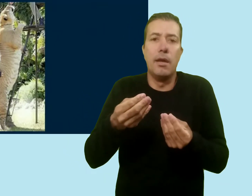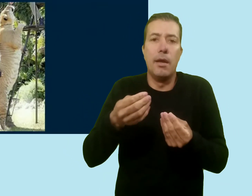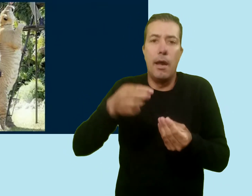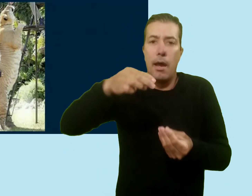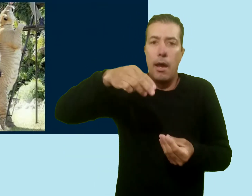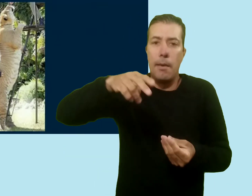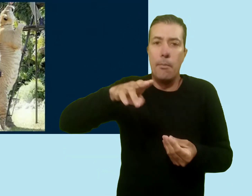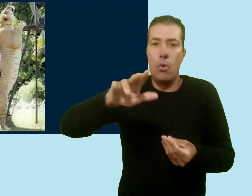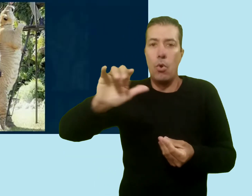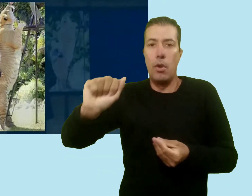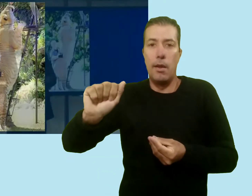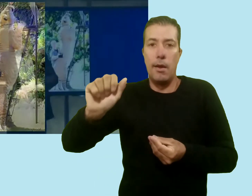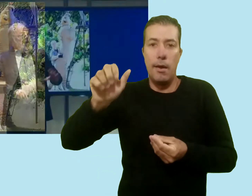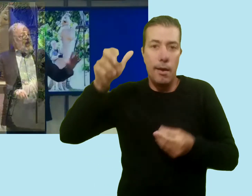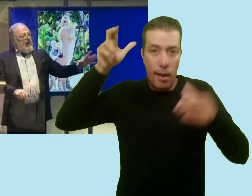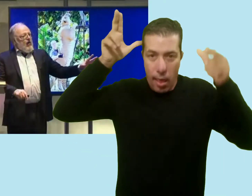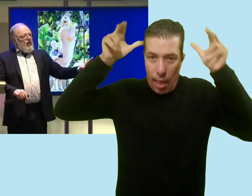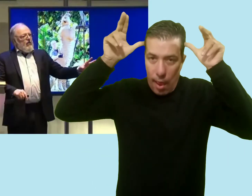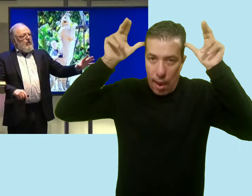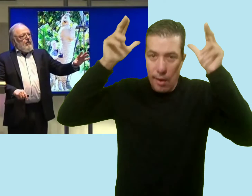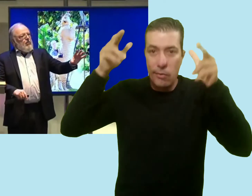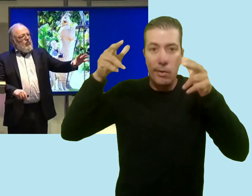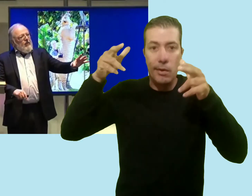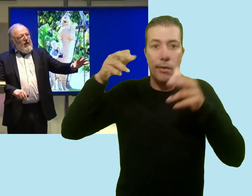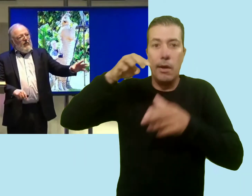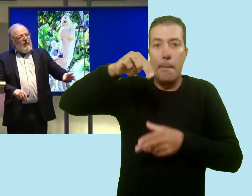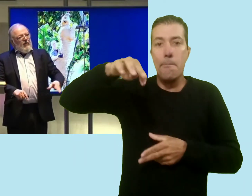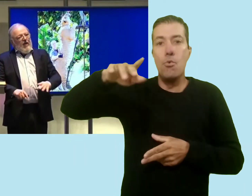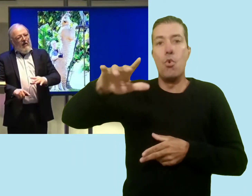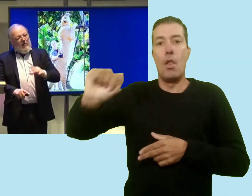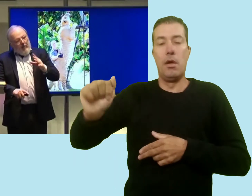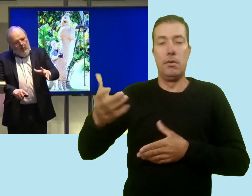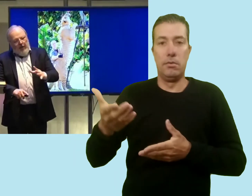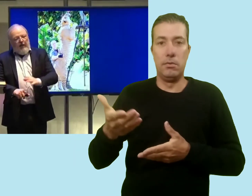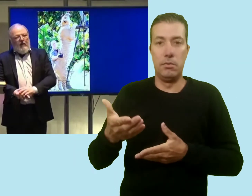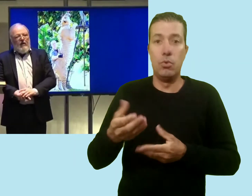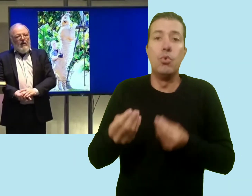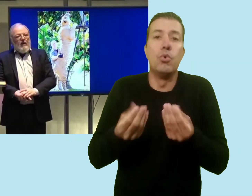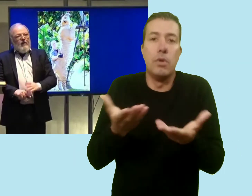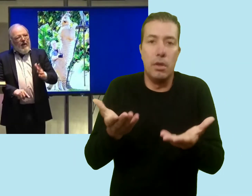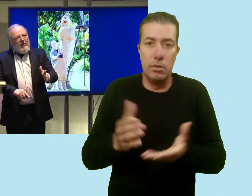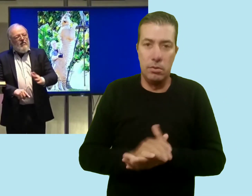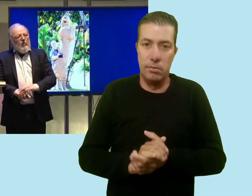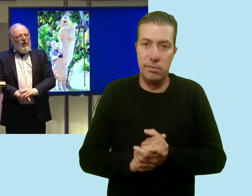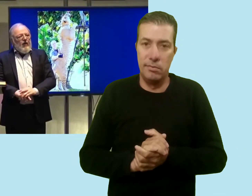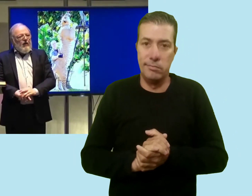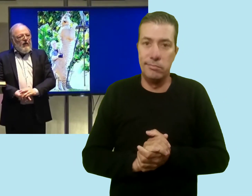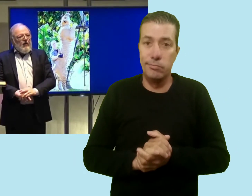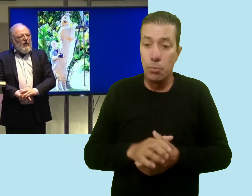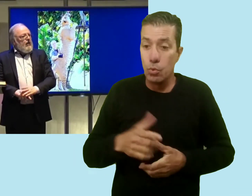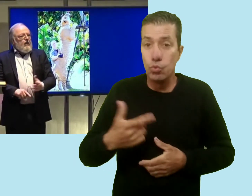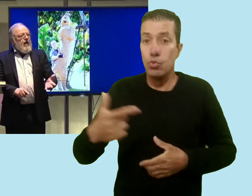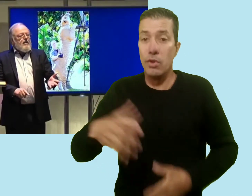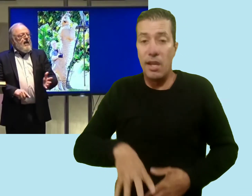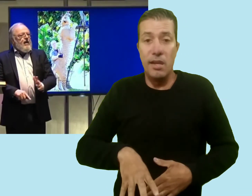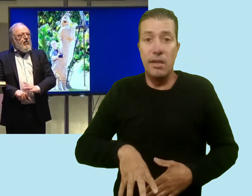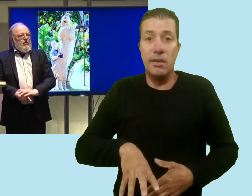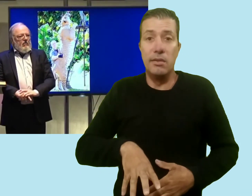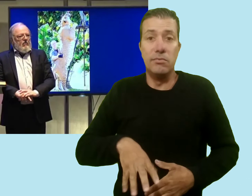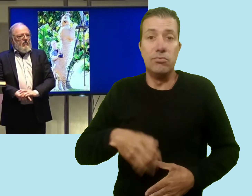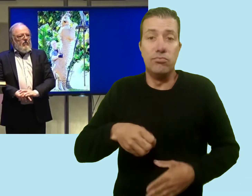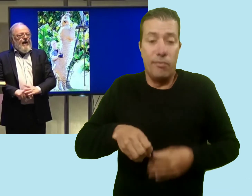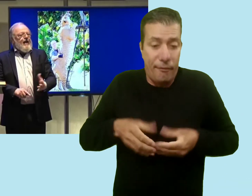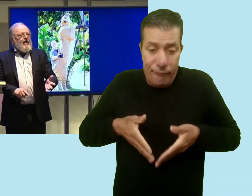mula. Ou a égua com o jumento. Dá uma mula. Sabe o que acontece com a mula? É